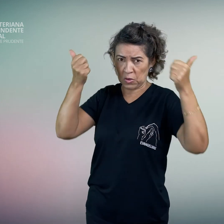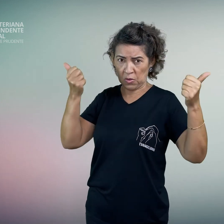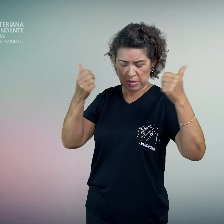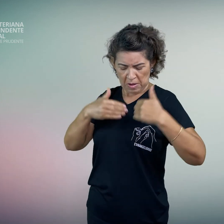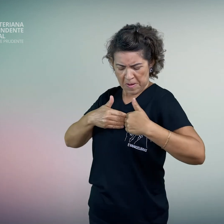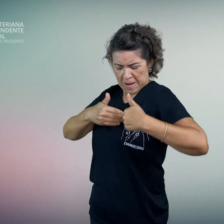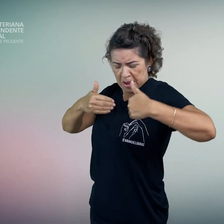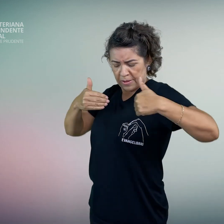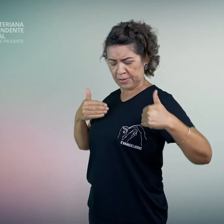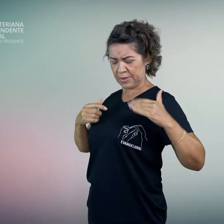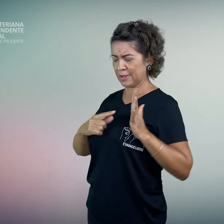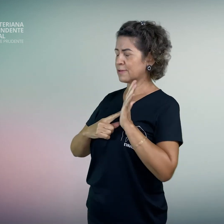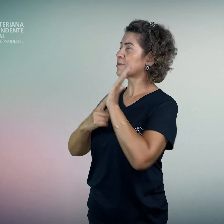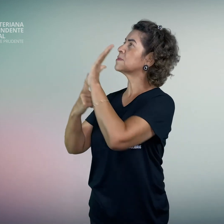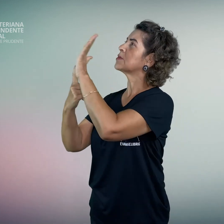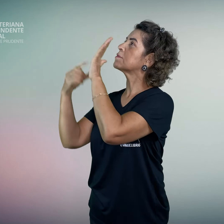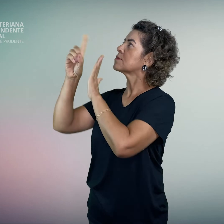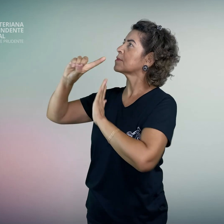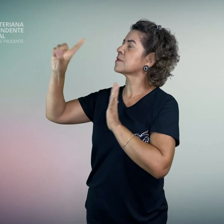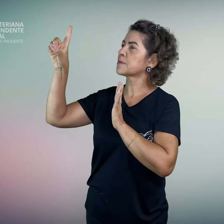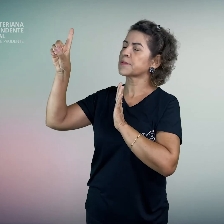Abra o seu coração a Deus.